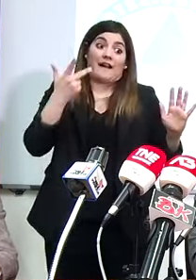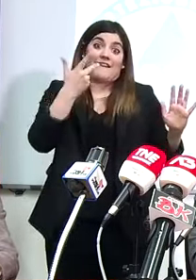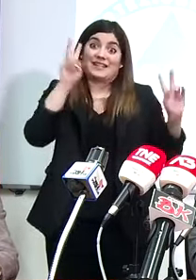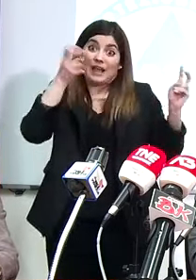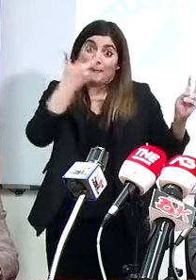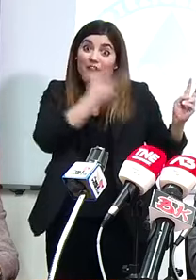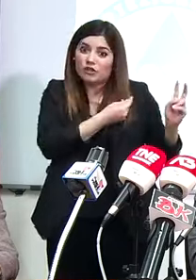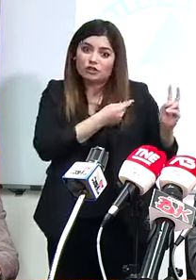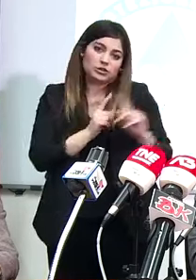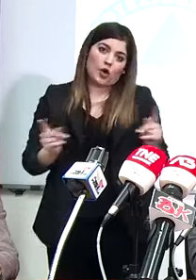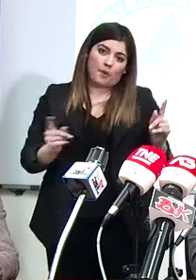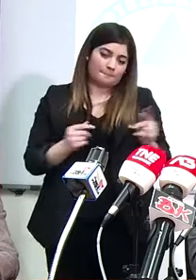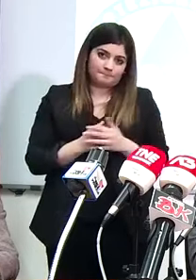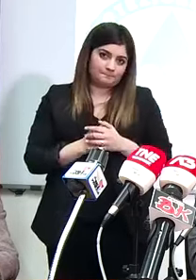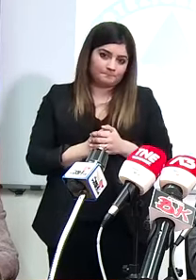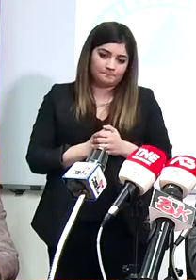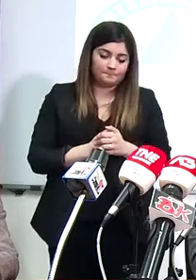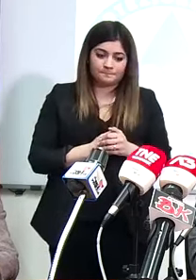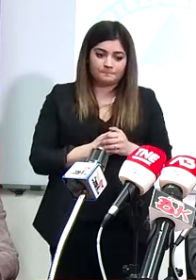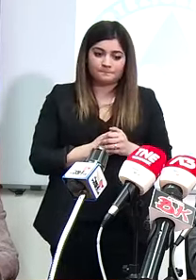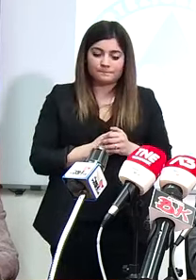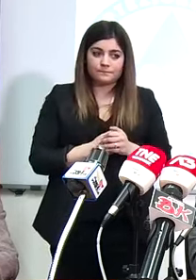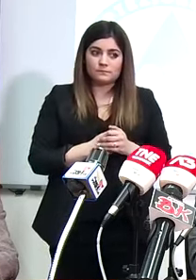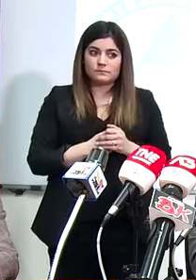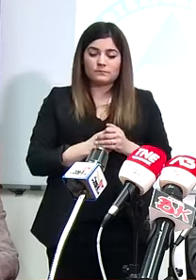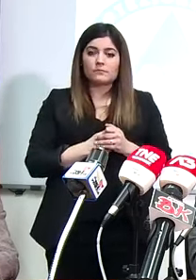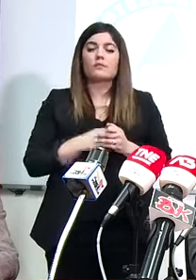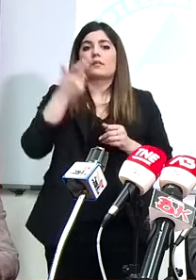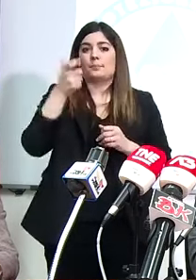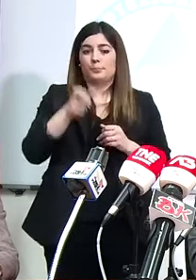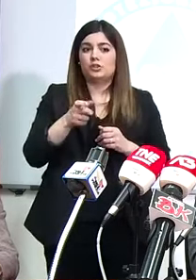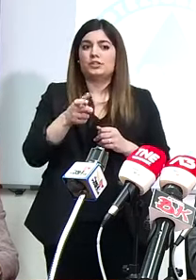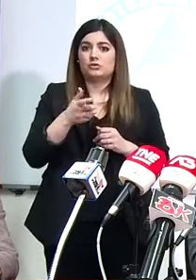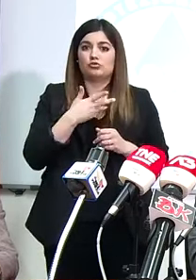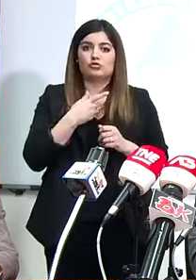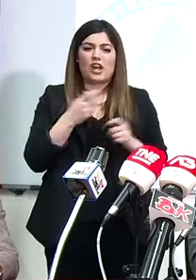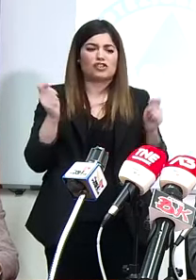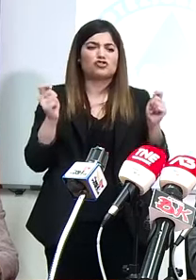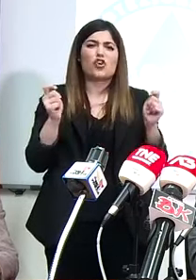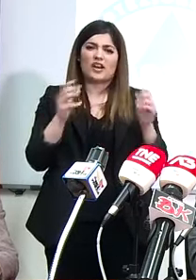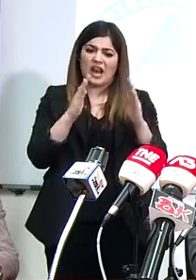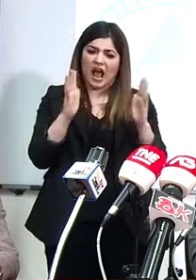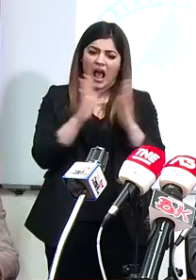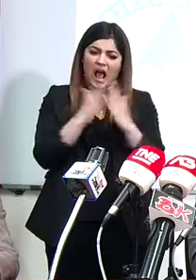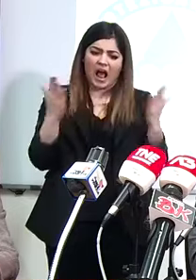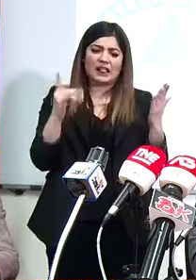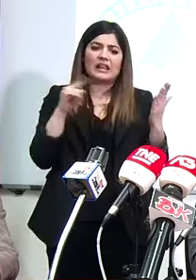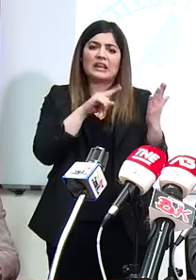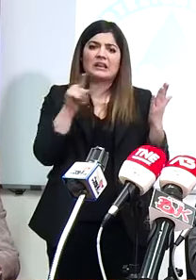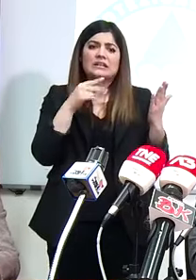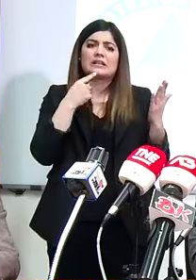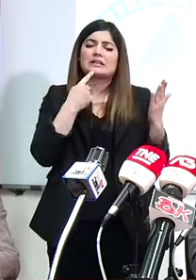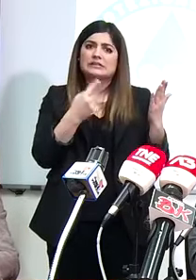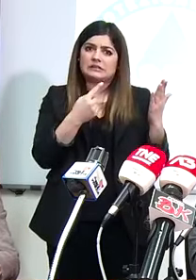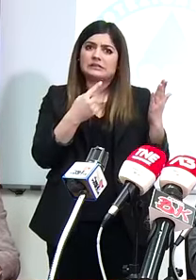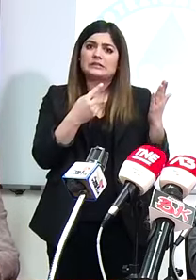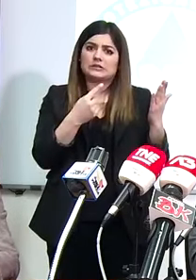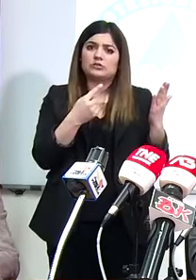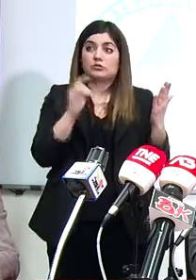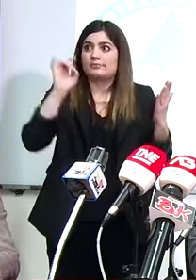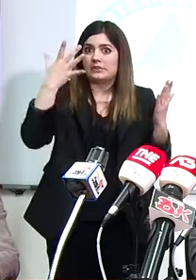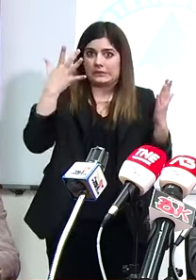forato anche anche con l'atomo visto quello di lo hanno dichiarato avessi giornale su un letto male ha detto va bene se c'è poi un canale che si verificherà